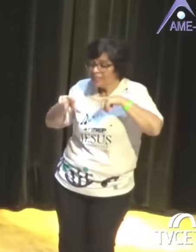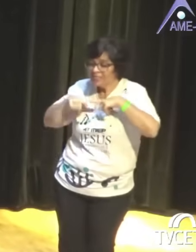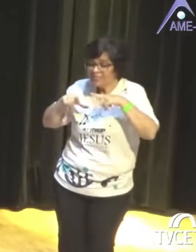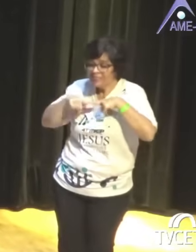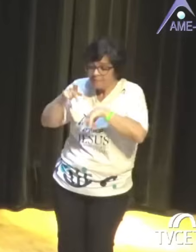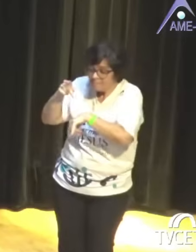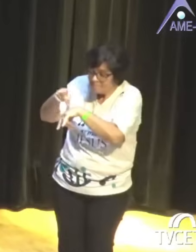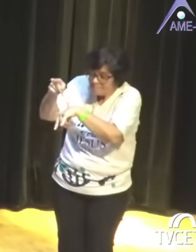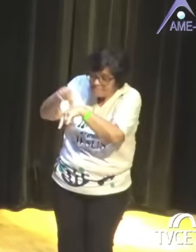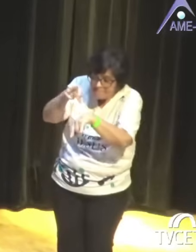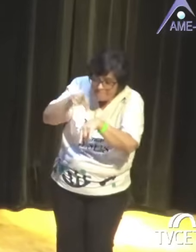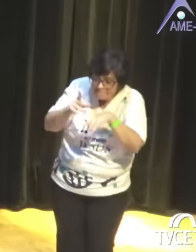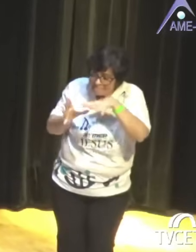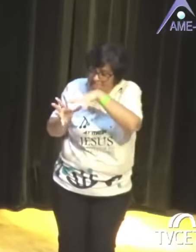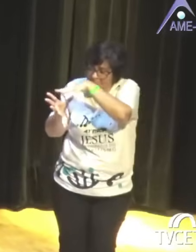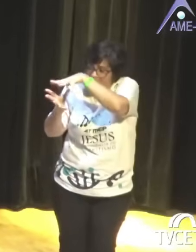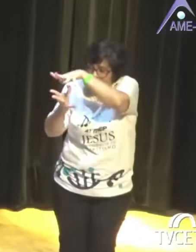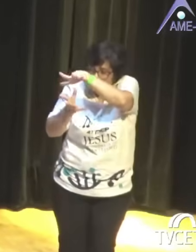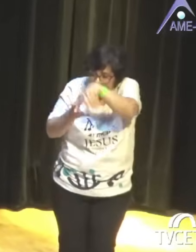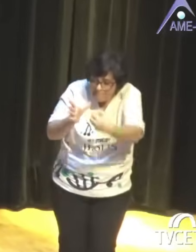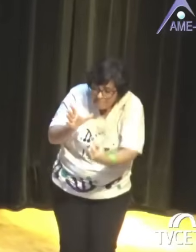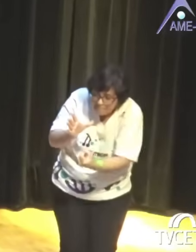geológica do